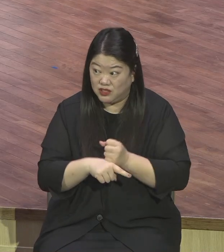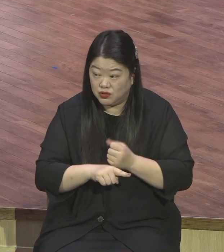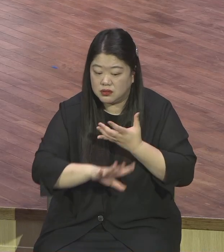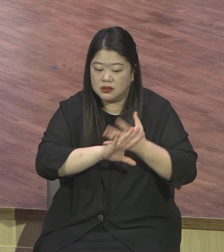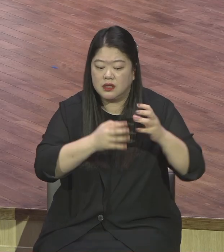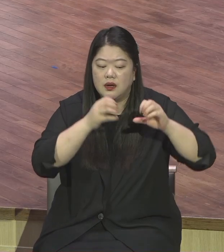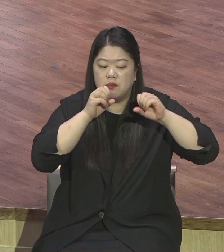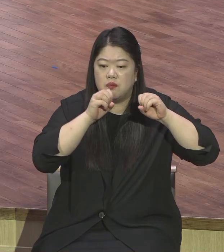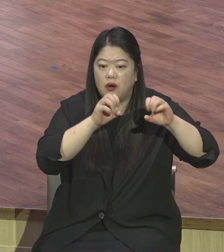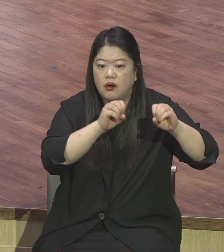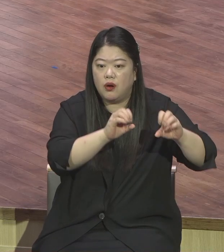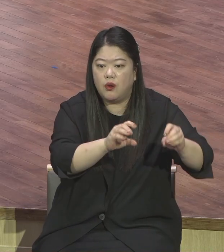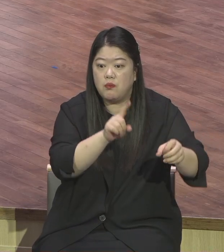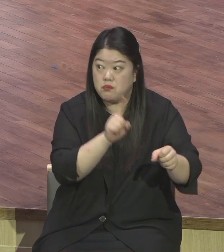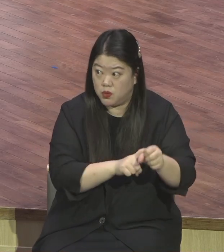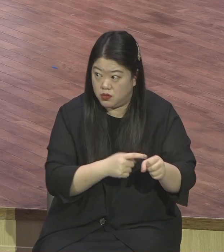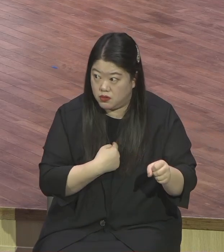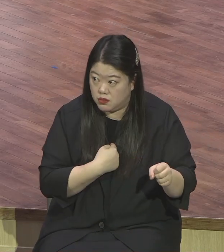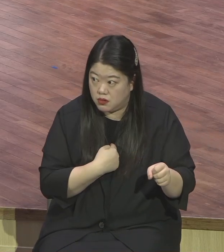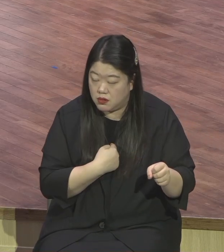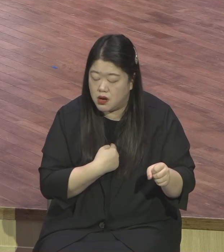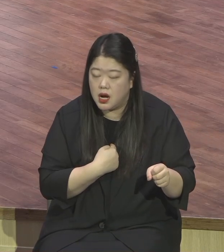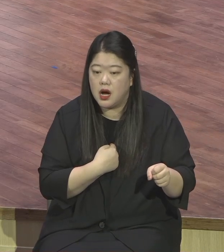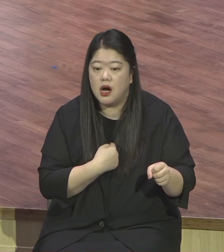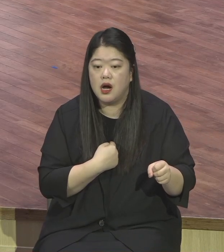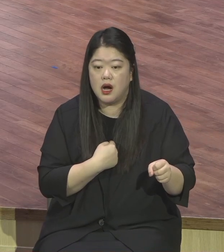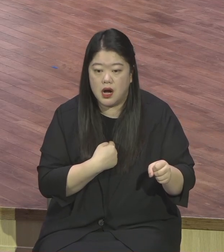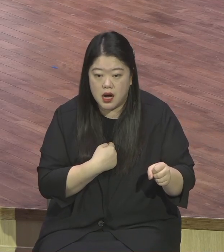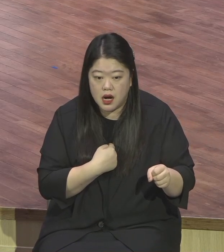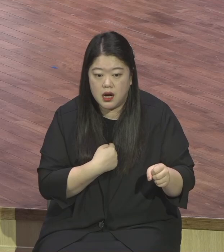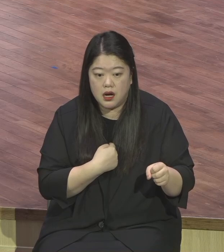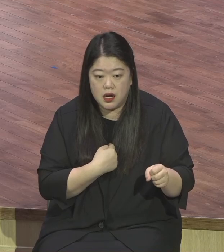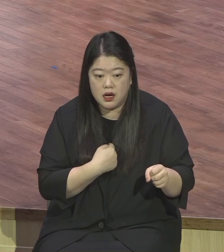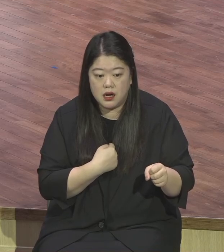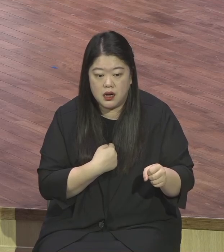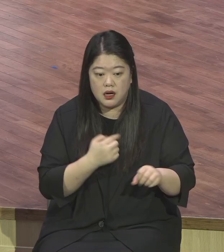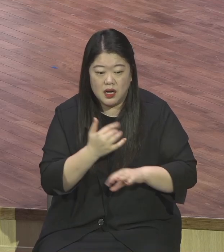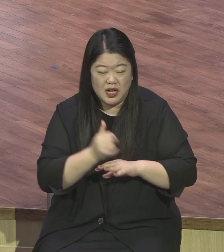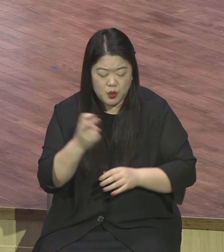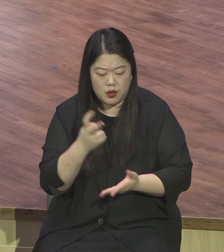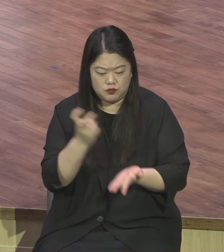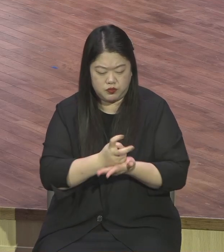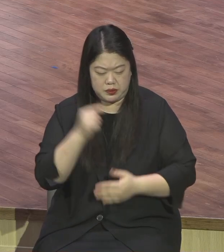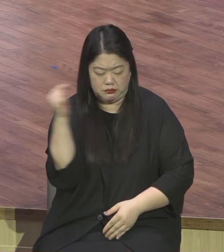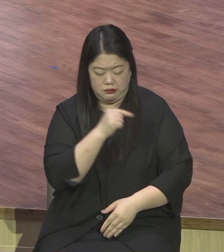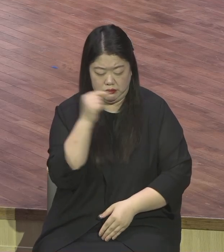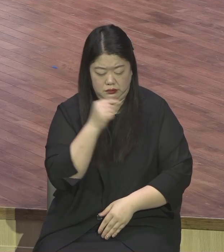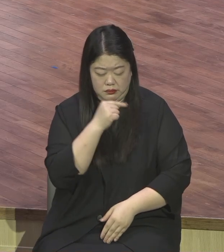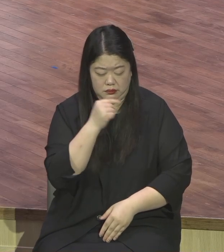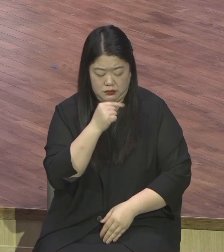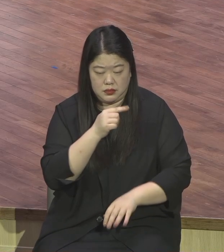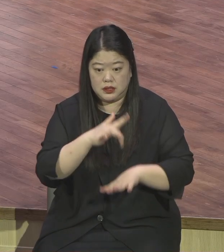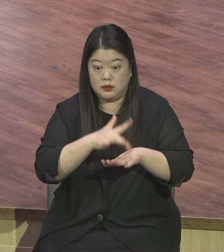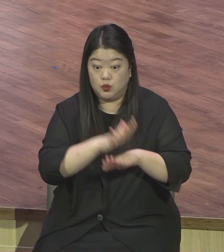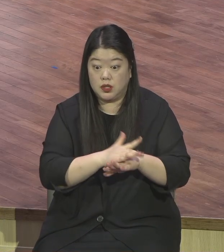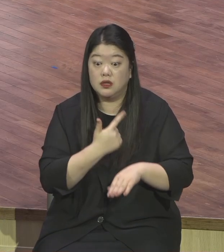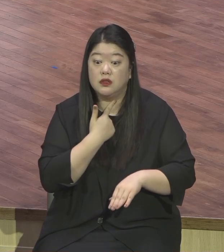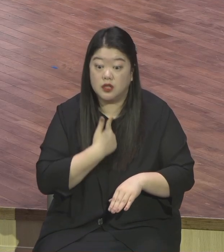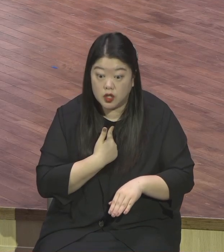일평생 이 미션을 실현하기 위해서 일심전심 지속을 한 것입니다. 사도 바울은 가는 곳마다